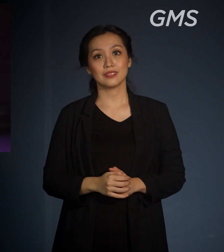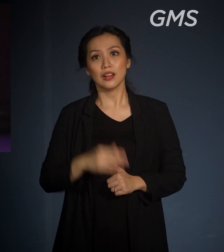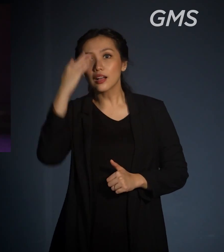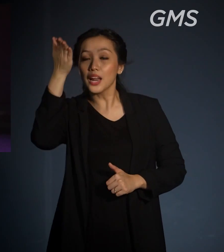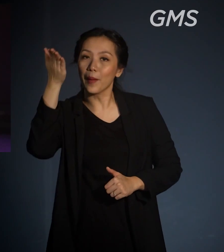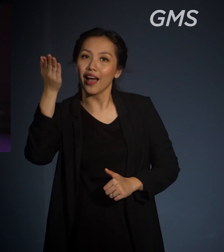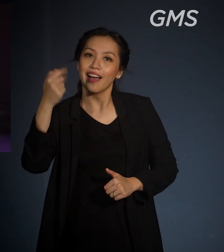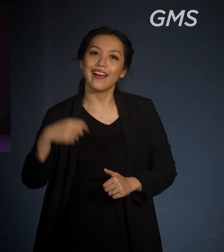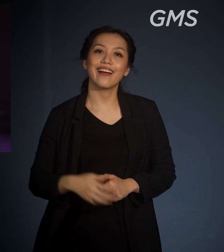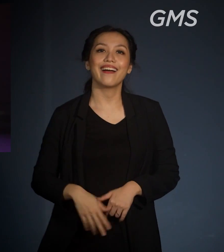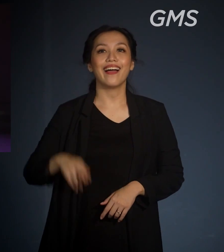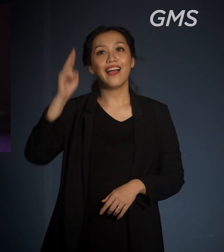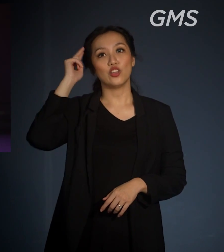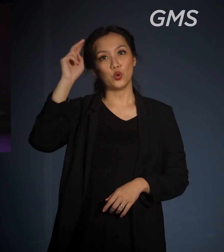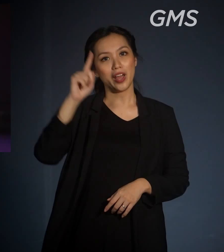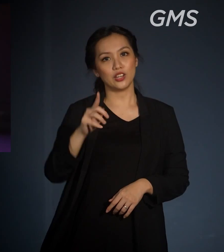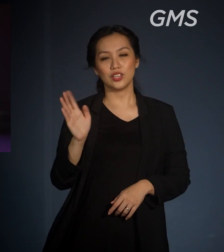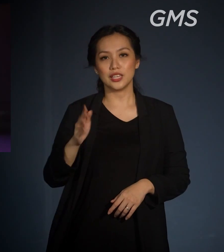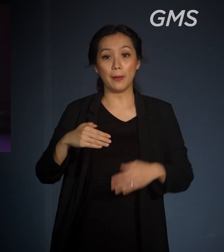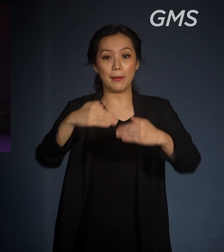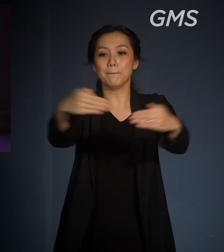Karena Tuhan tidak pernah batasi kita.